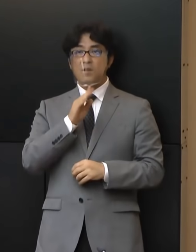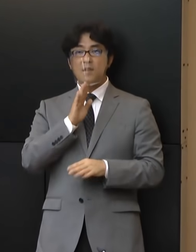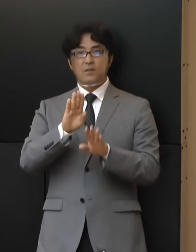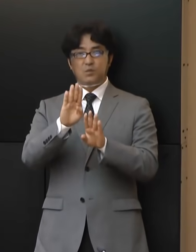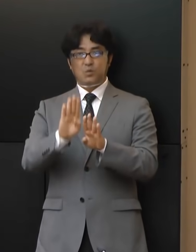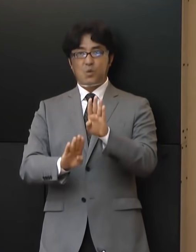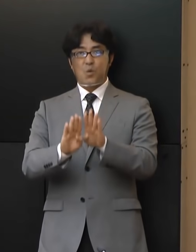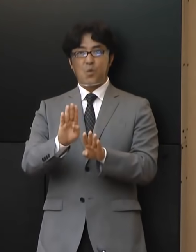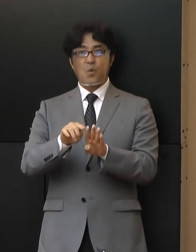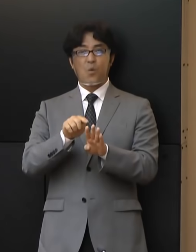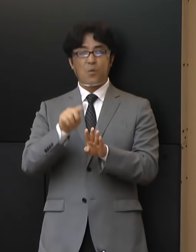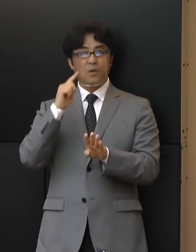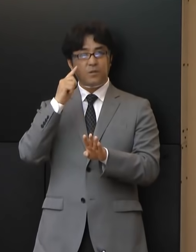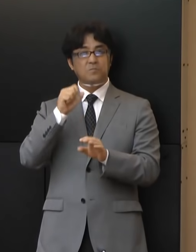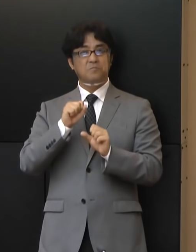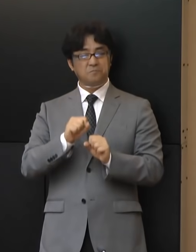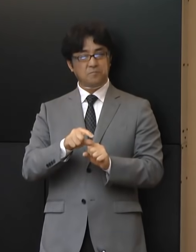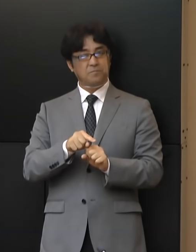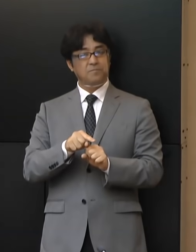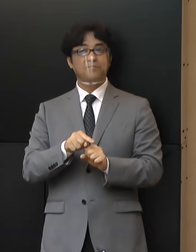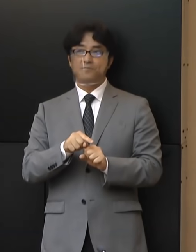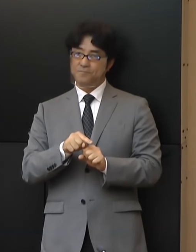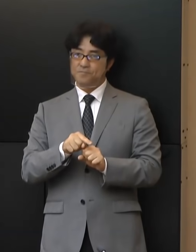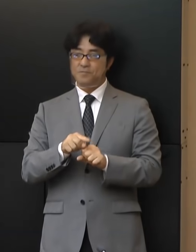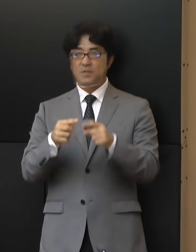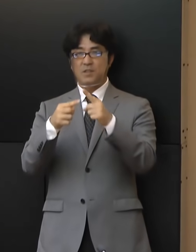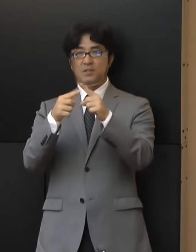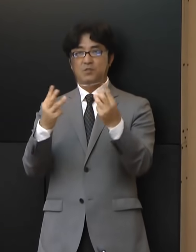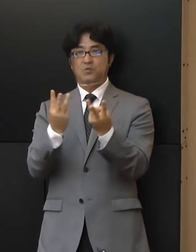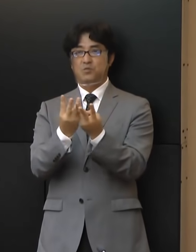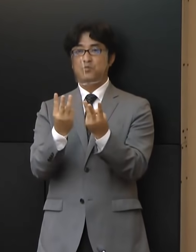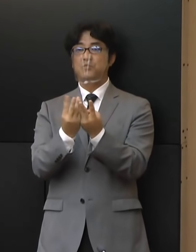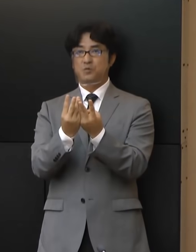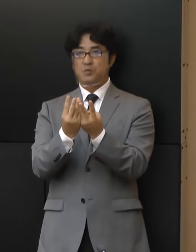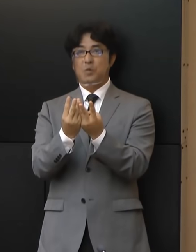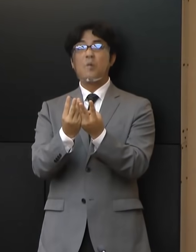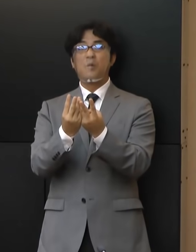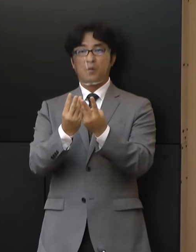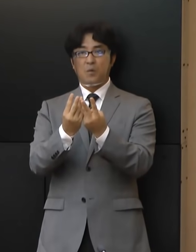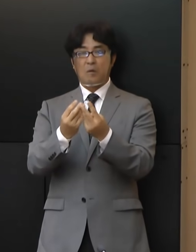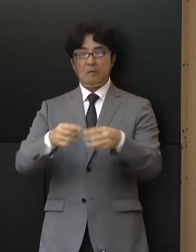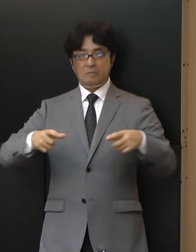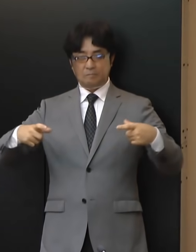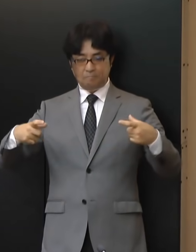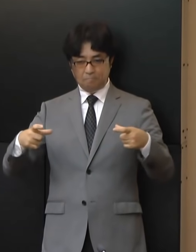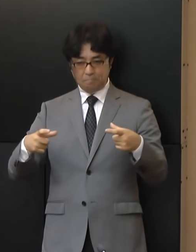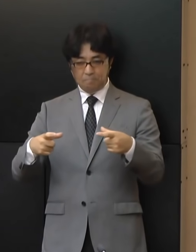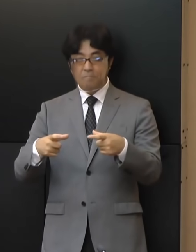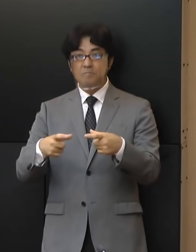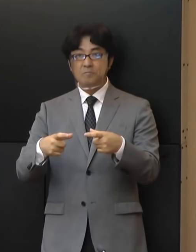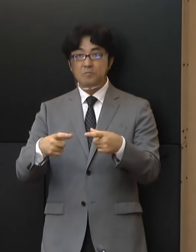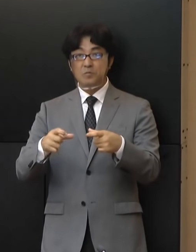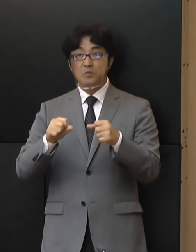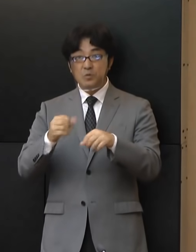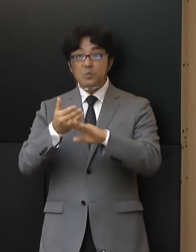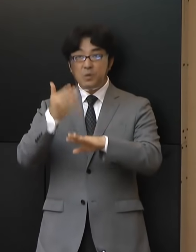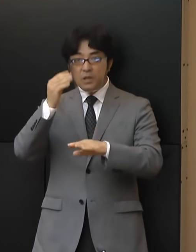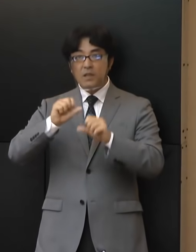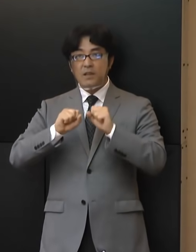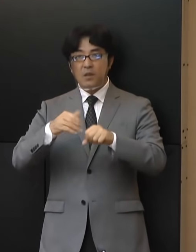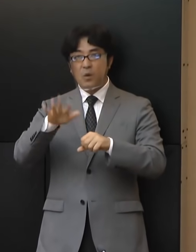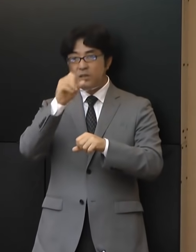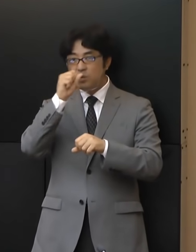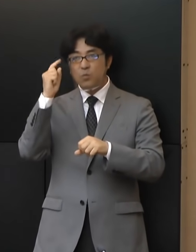の状況を考えると当然、人数を、かなり絞り込んで、行わなければいけませんし、また場